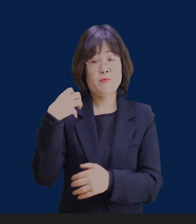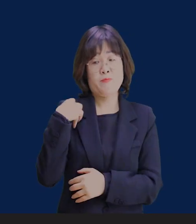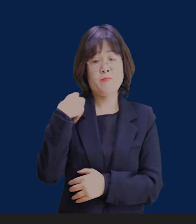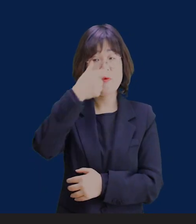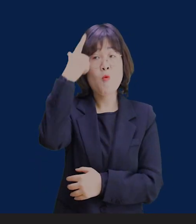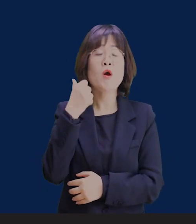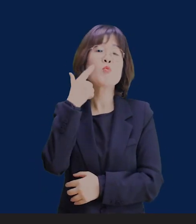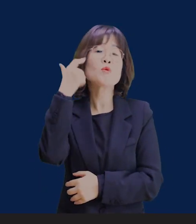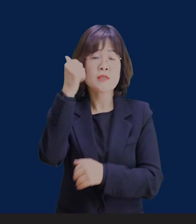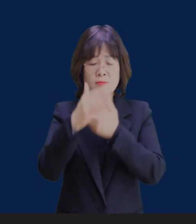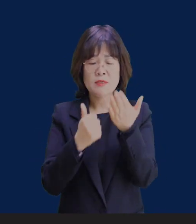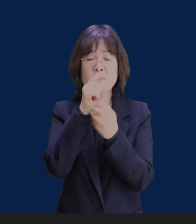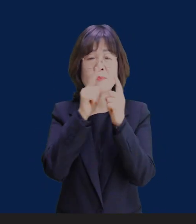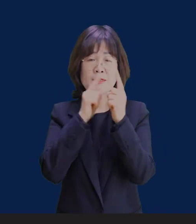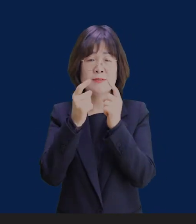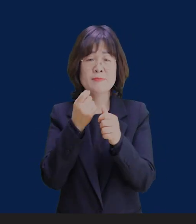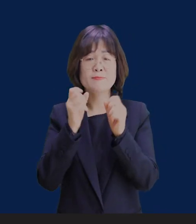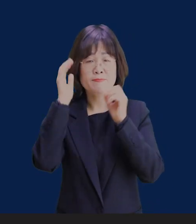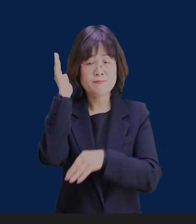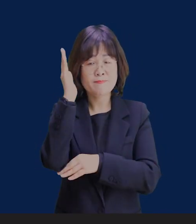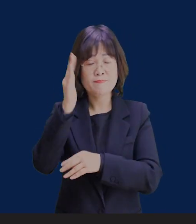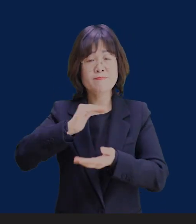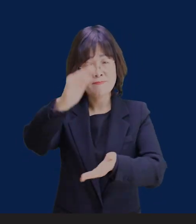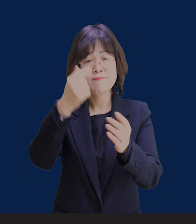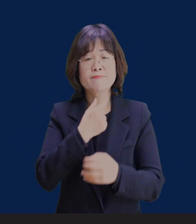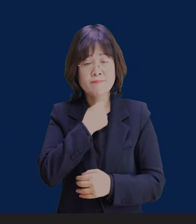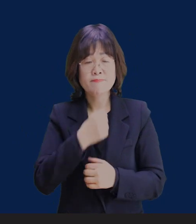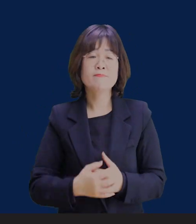위임 목사님께서 하나님 말씀 전하시겠습니다.